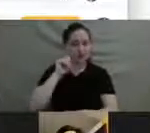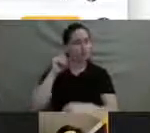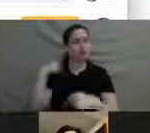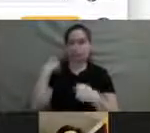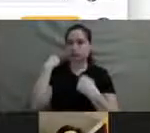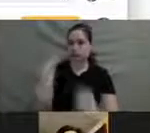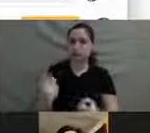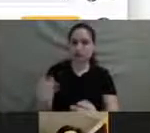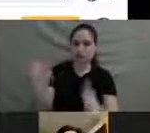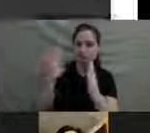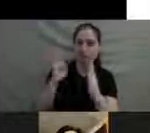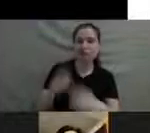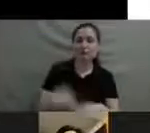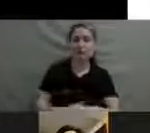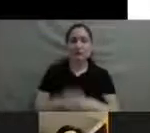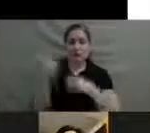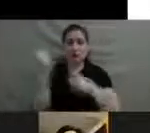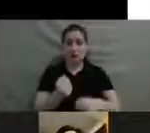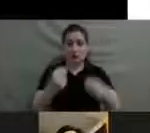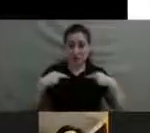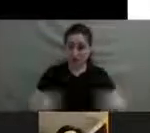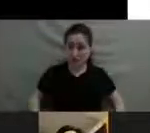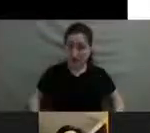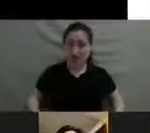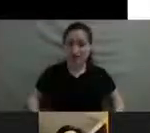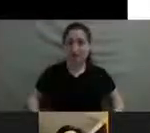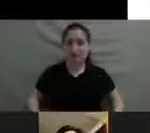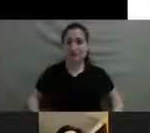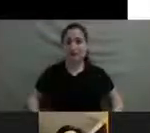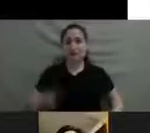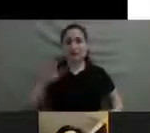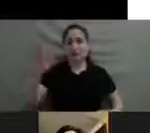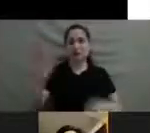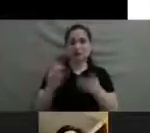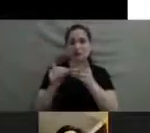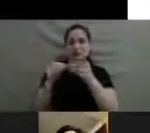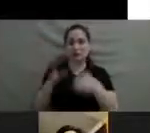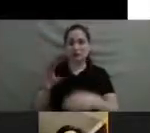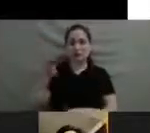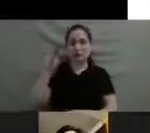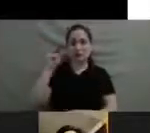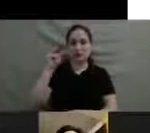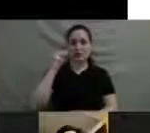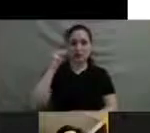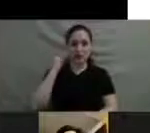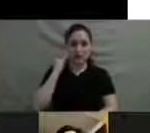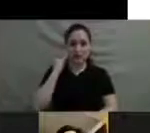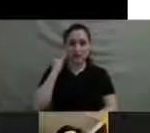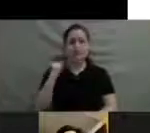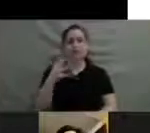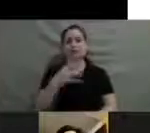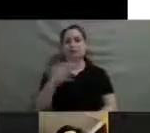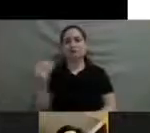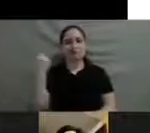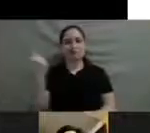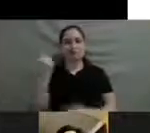La Fundación Humanidad en la representación de su directora Miguelina, igualmente siempre